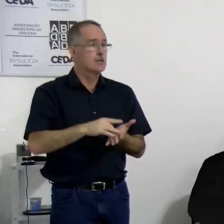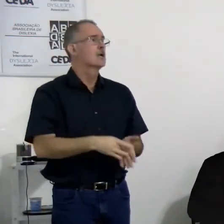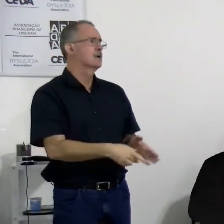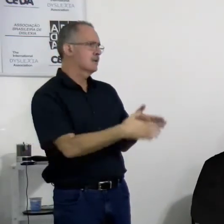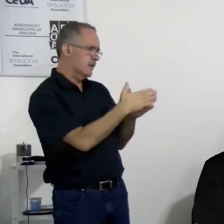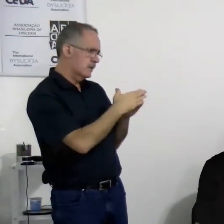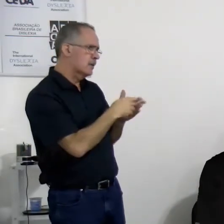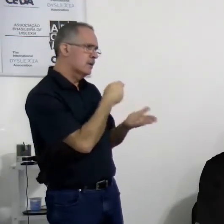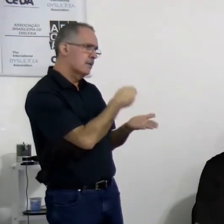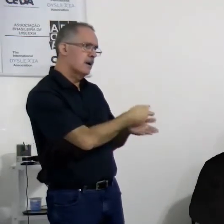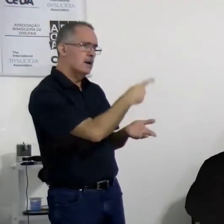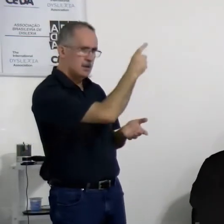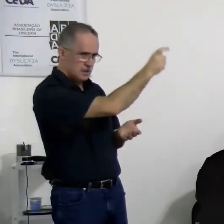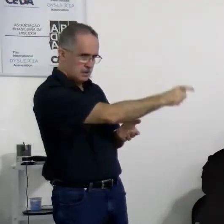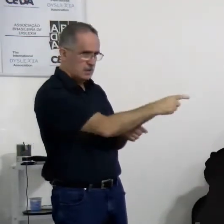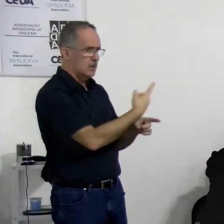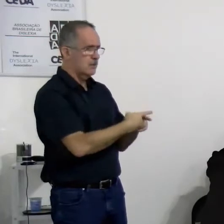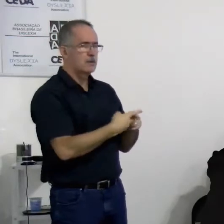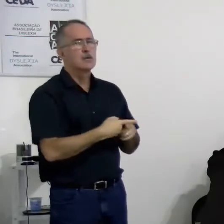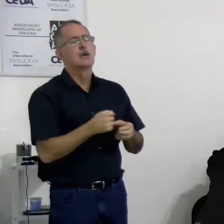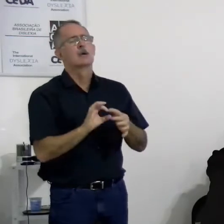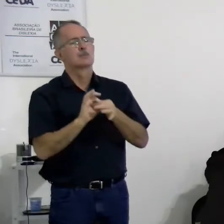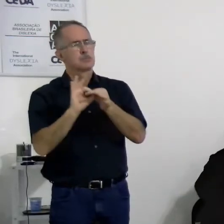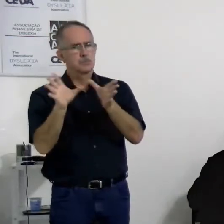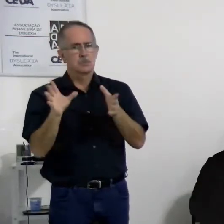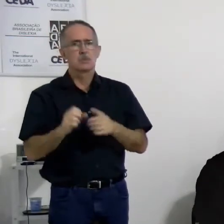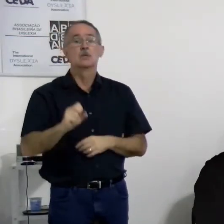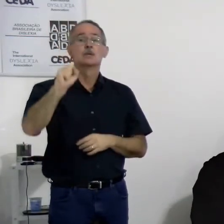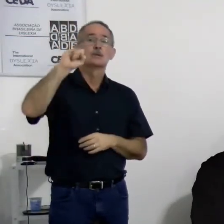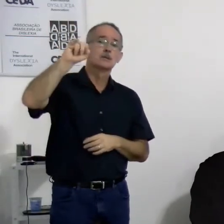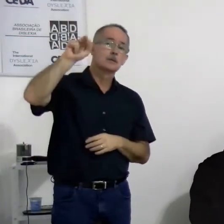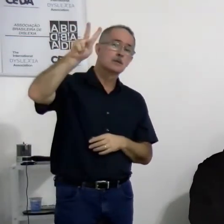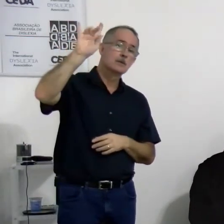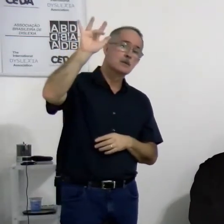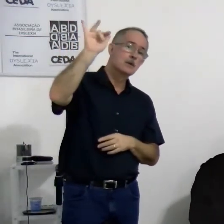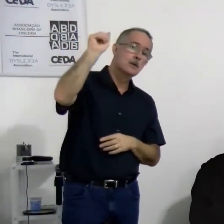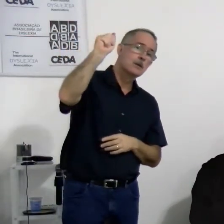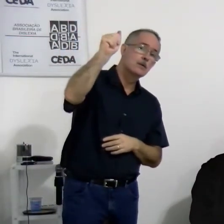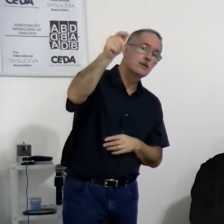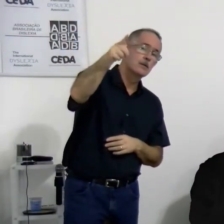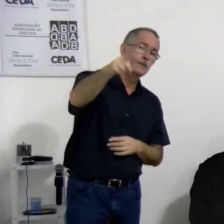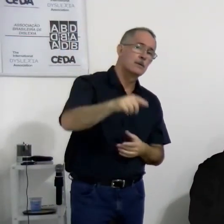cobradinha discreta nela. E, ou seja, está aberta tudo. A Silvia.